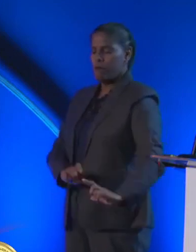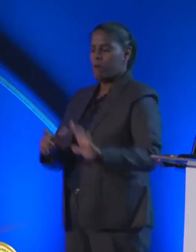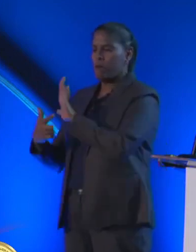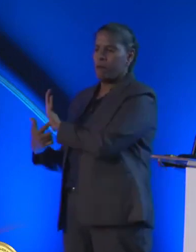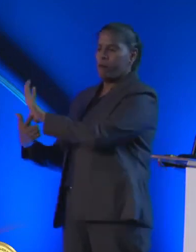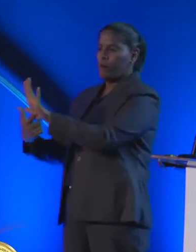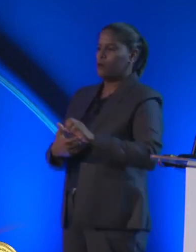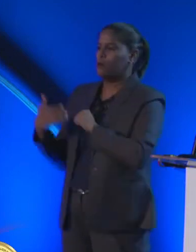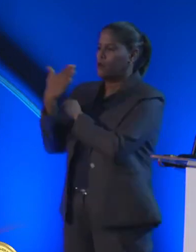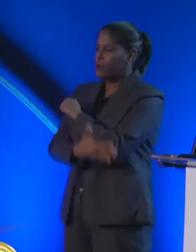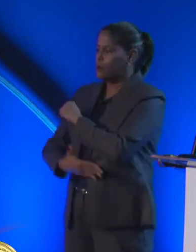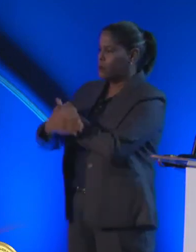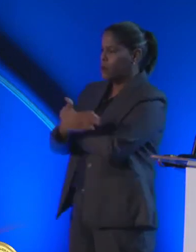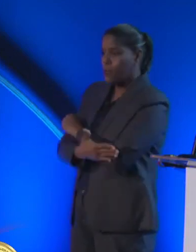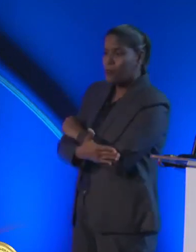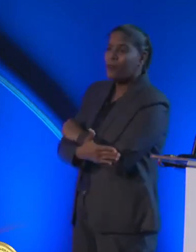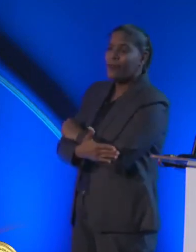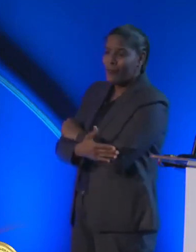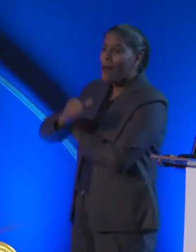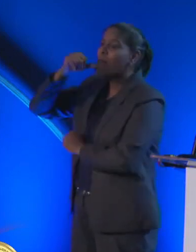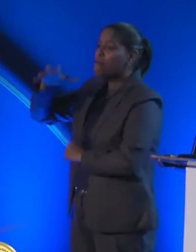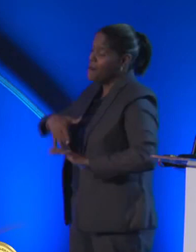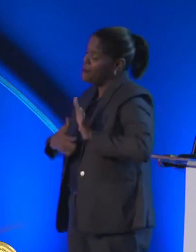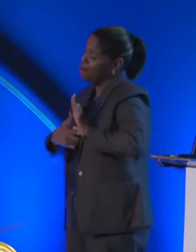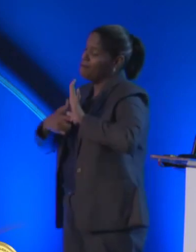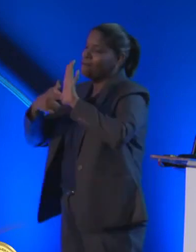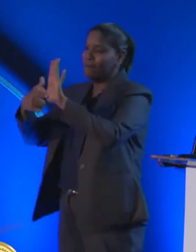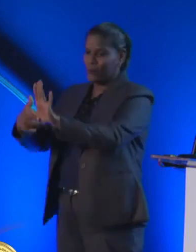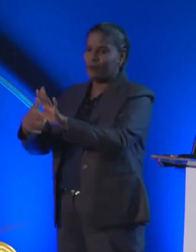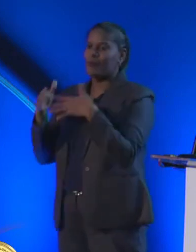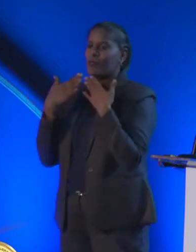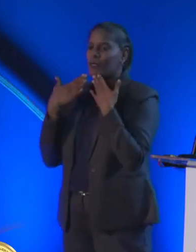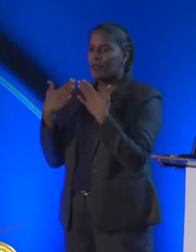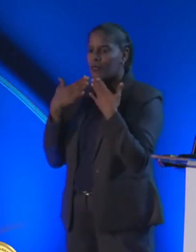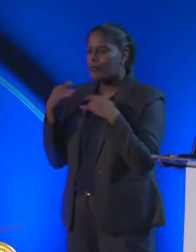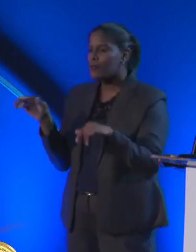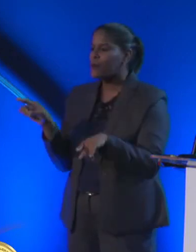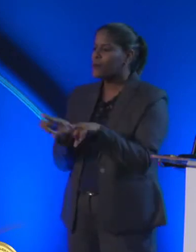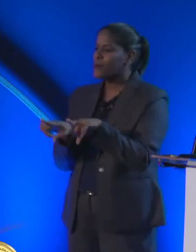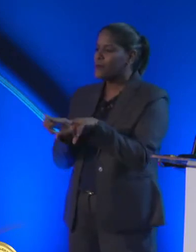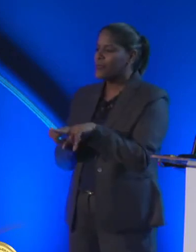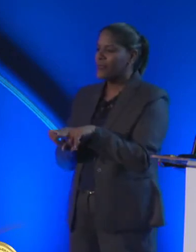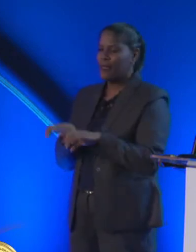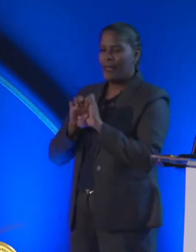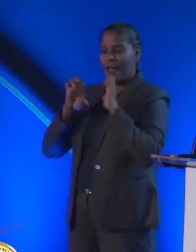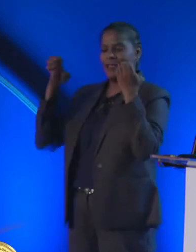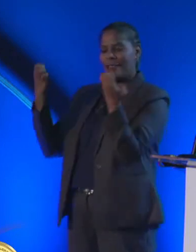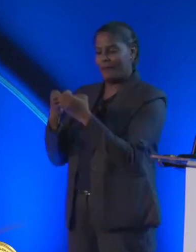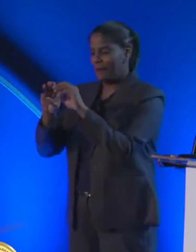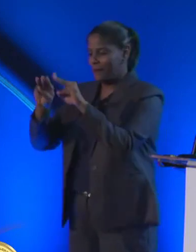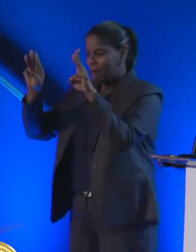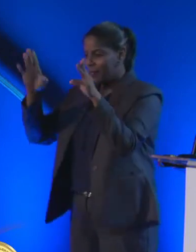al país a estas destacadas mujeres agradezco también al equipo del Ministerio de la